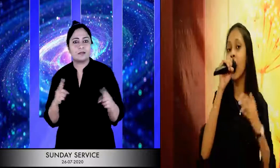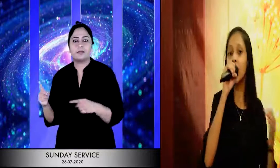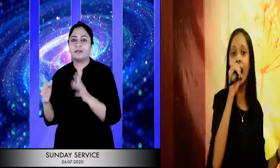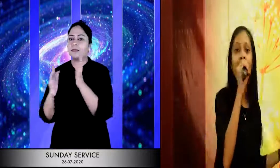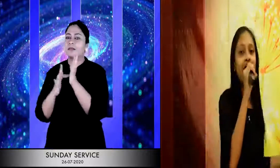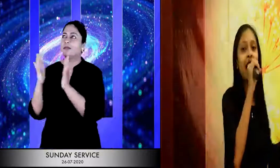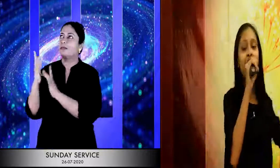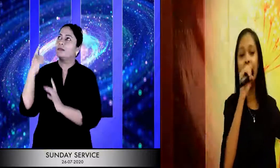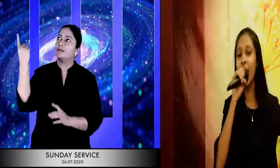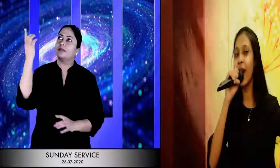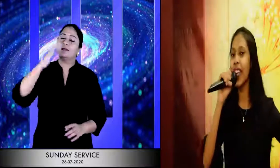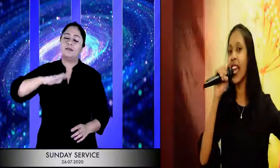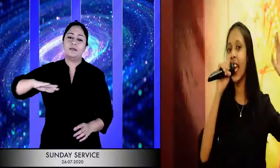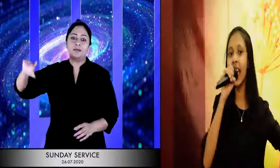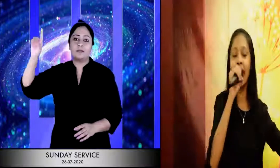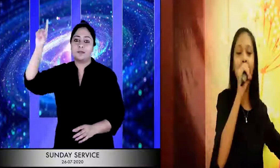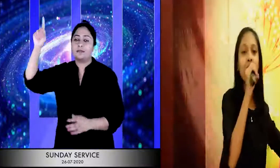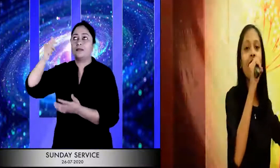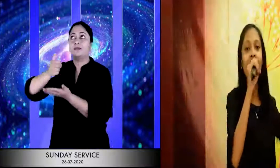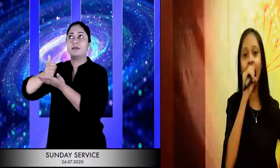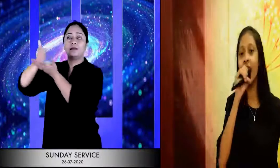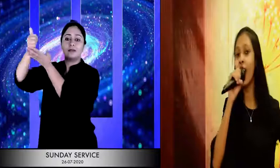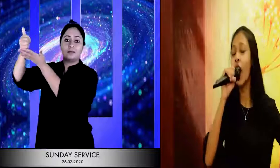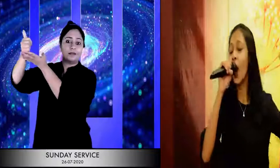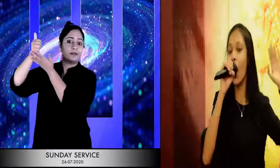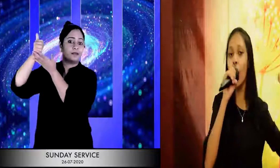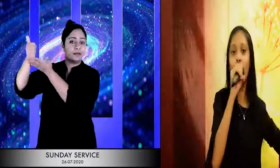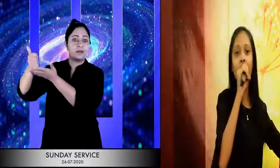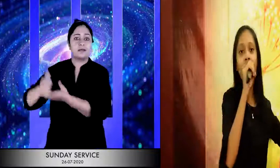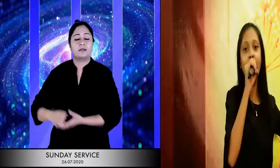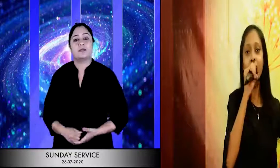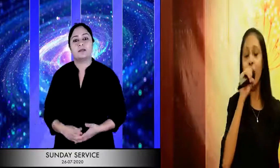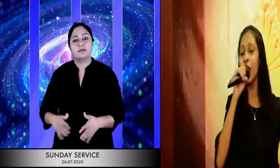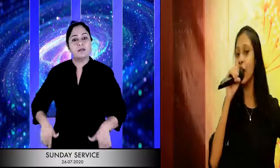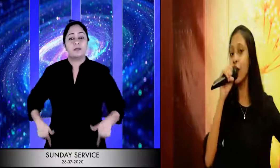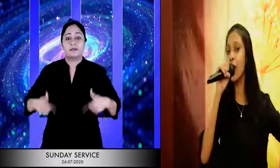যে মরি আমি ওরে জন্য,